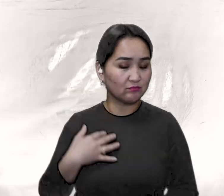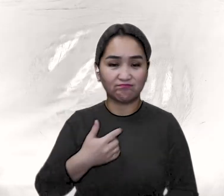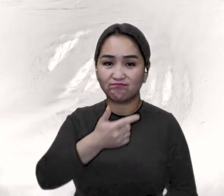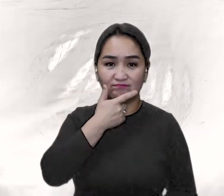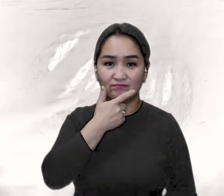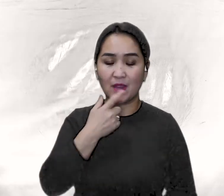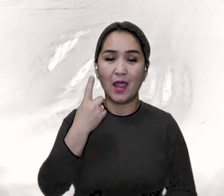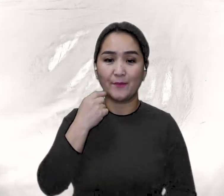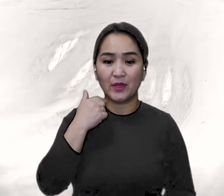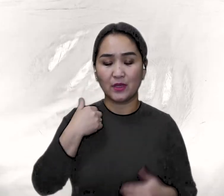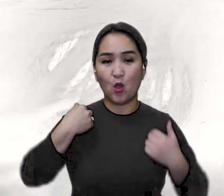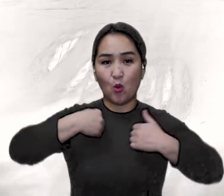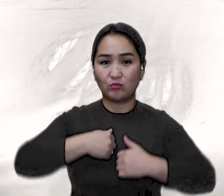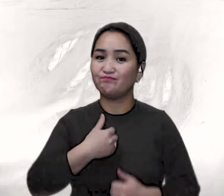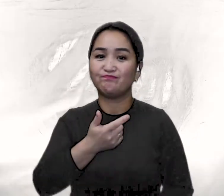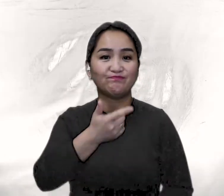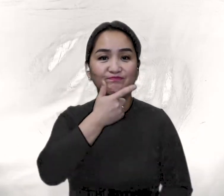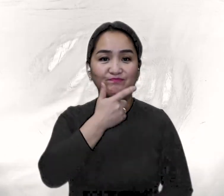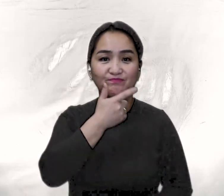би хизээч эмгтэй л овц хүмүүс чадахгүй.